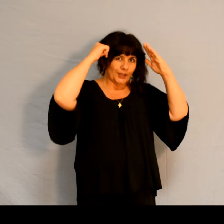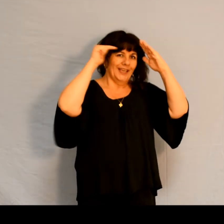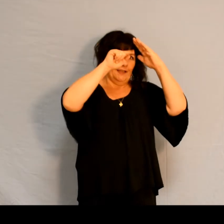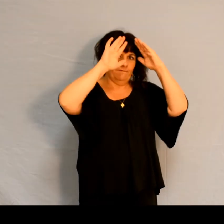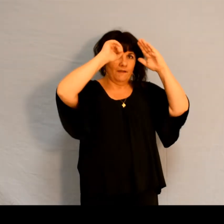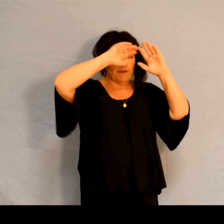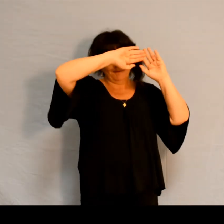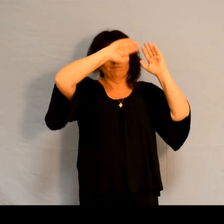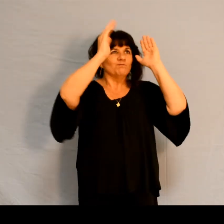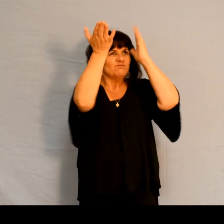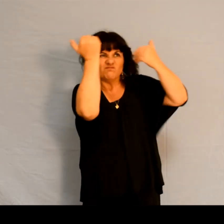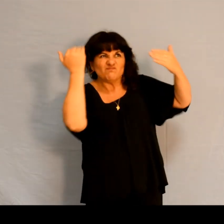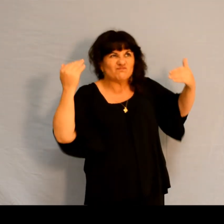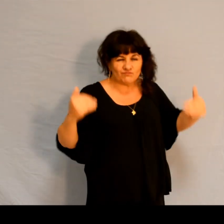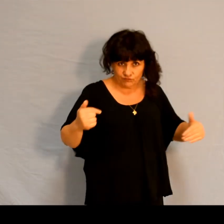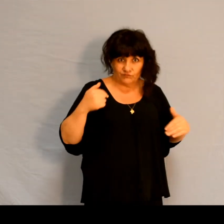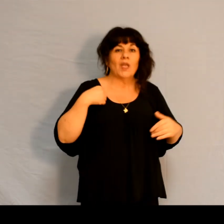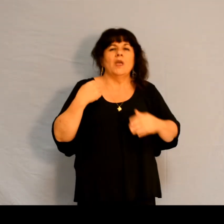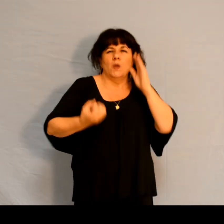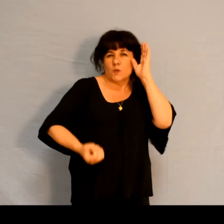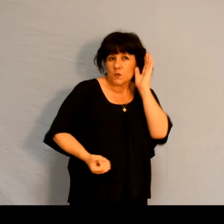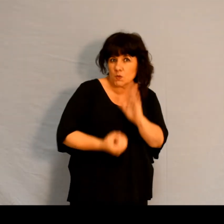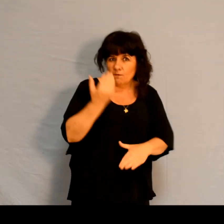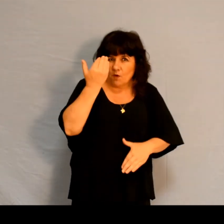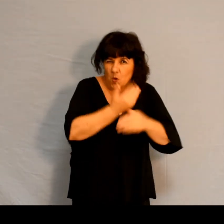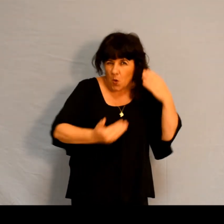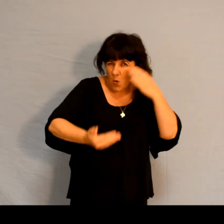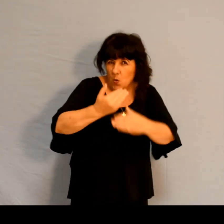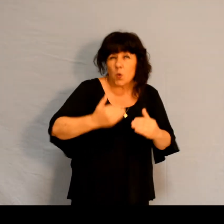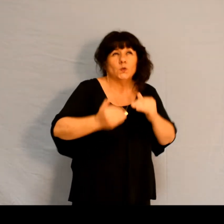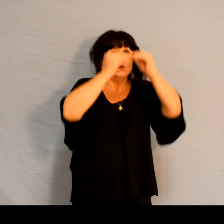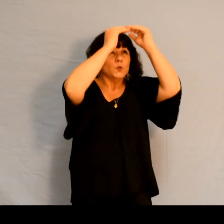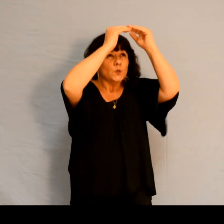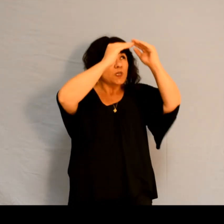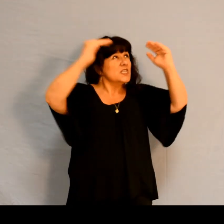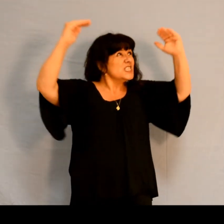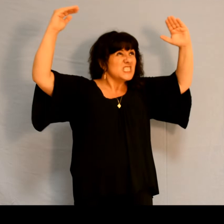construirai de plus grands, et j'y mettrai tout mon blé et tous mes biens.